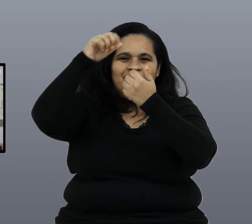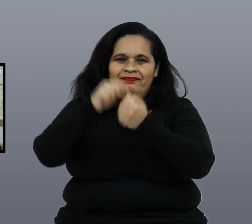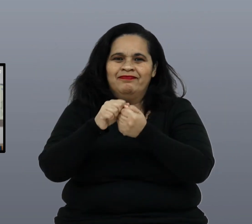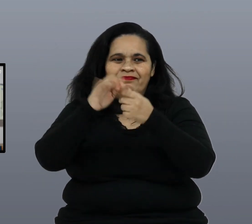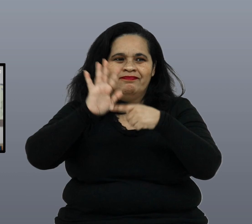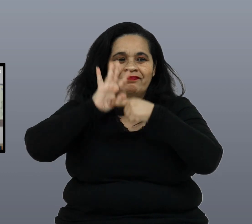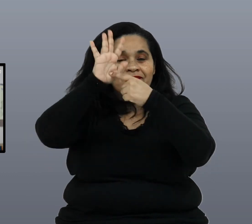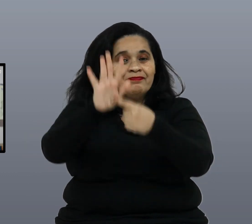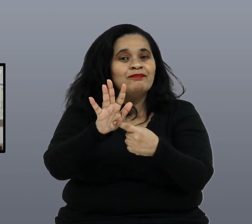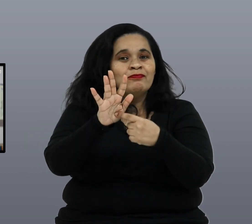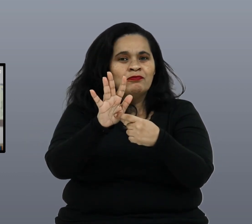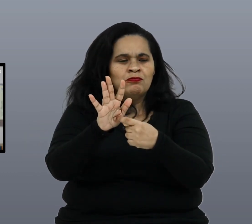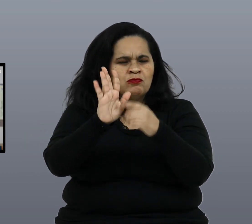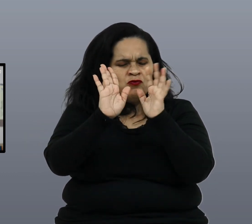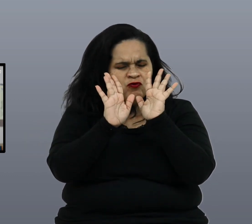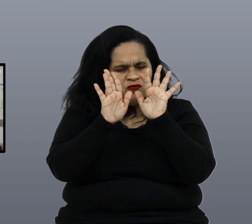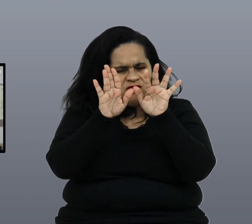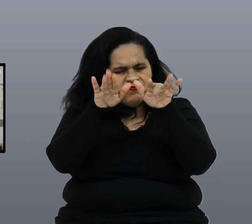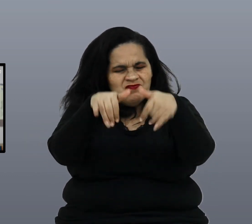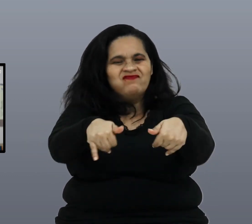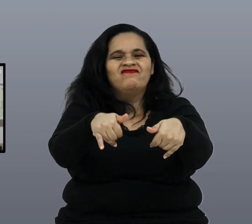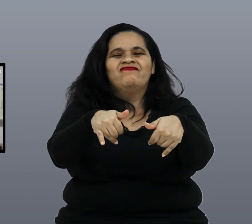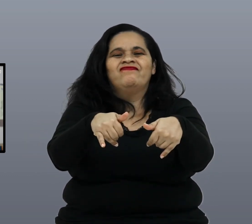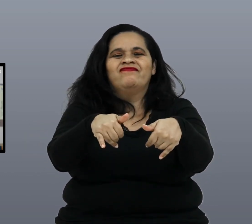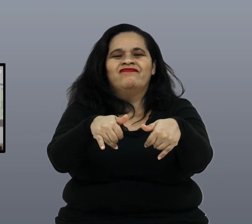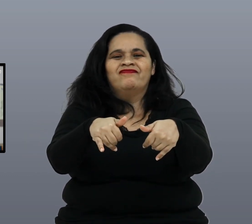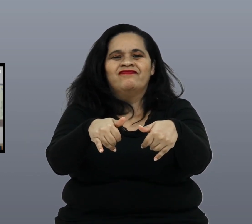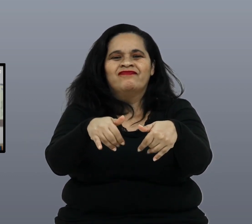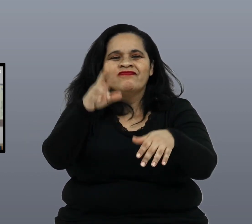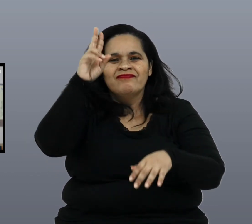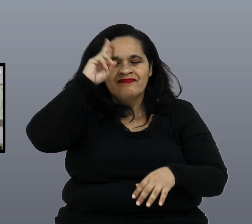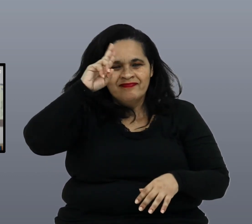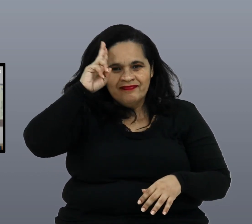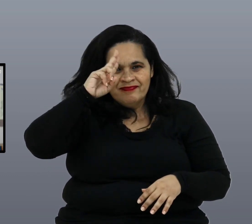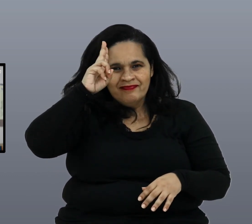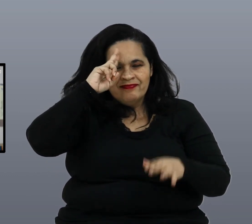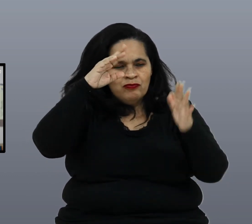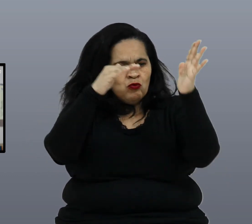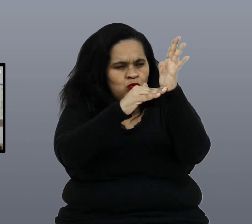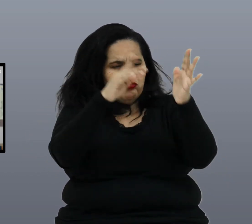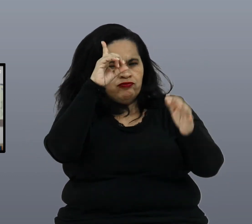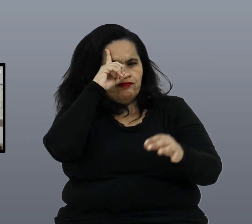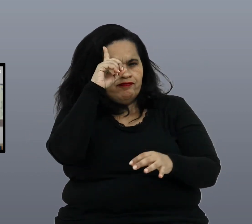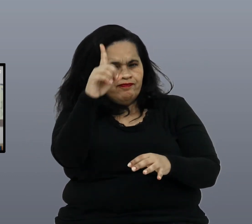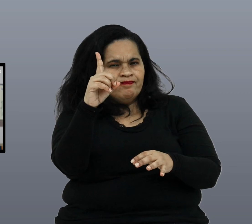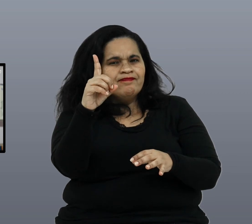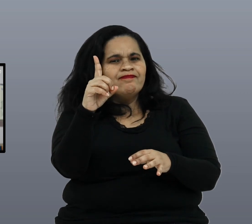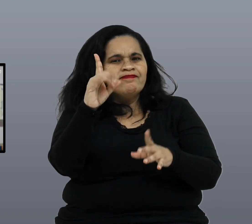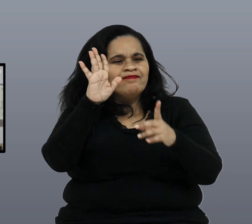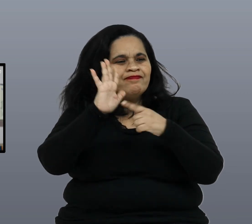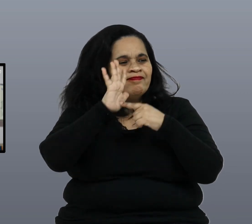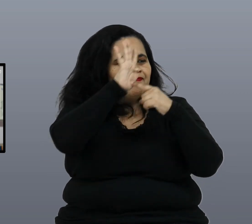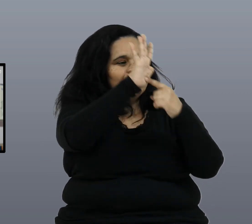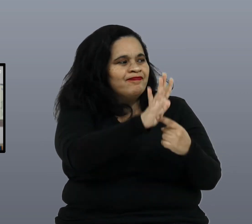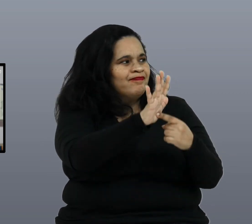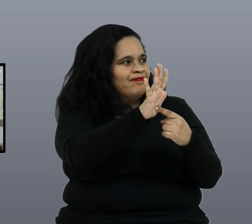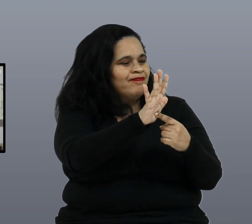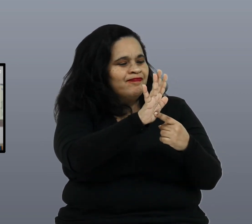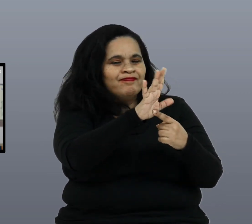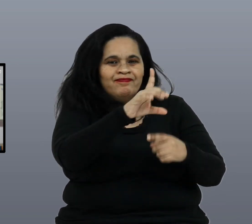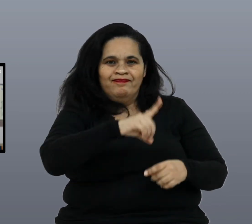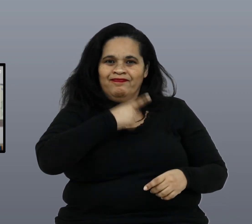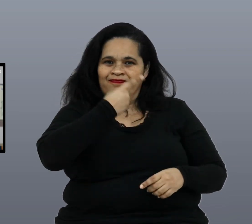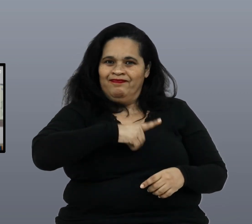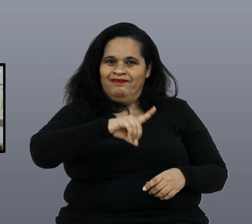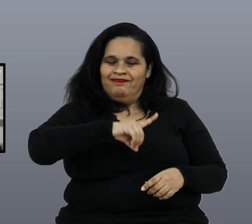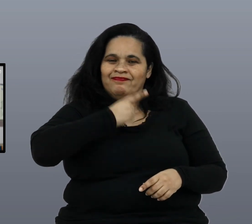E mostra lá o final da história, o último dia da história é revelado a Daniel,